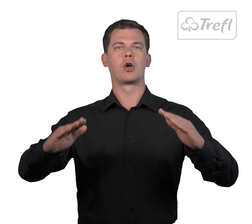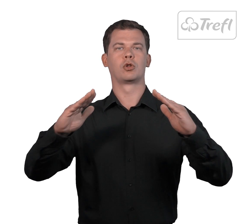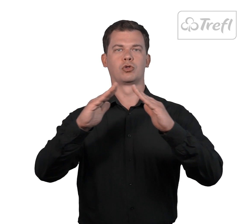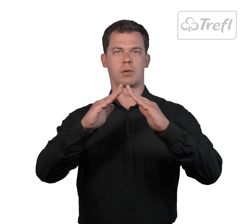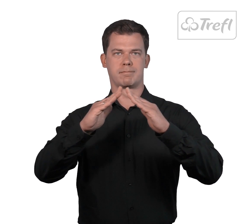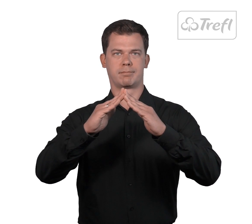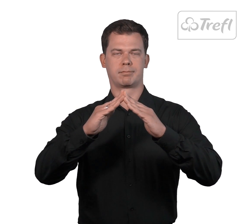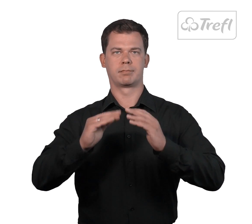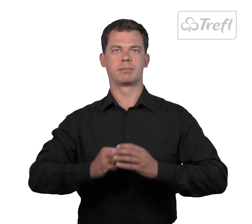Dom.